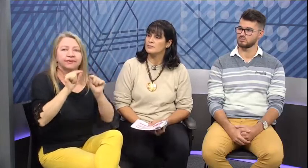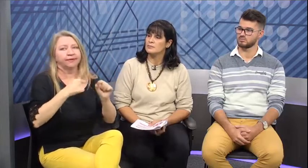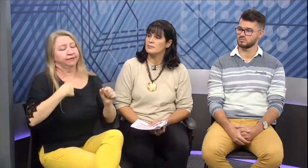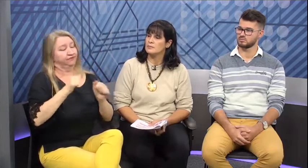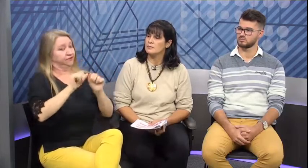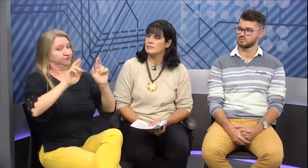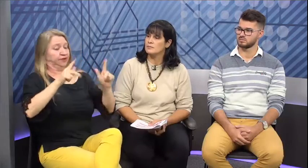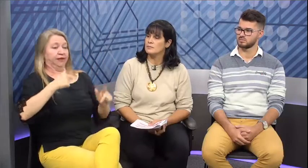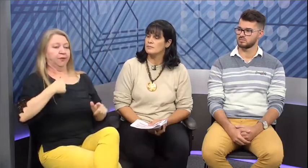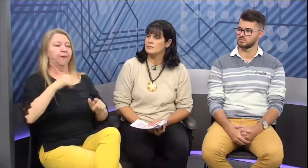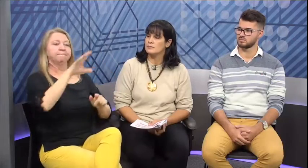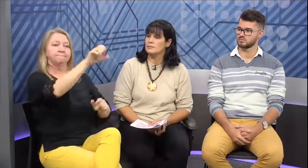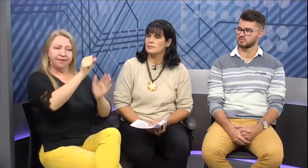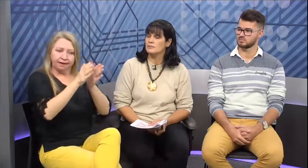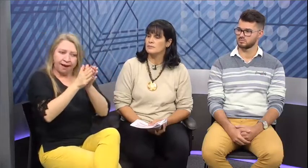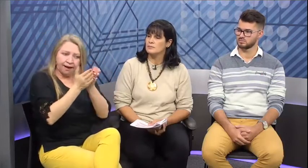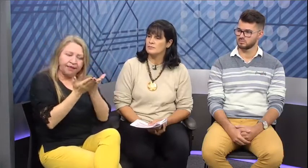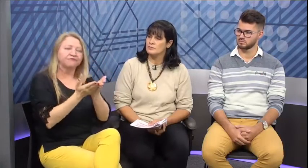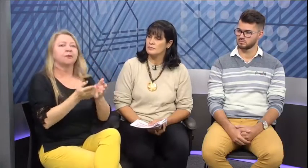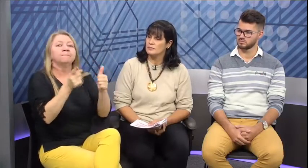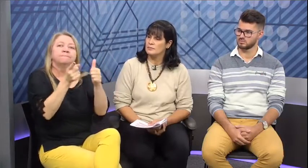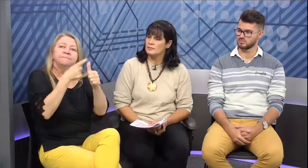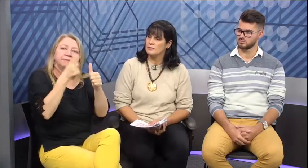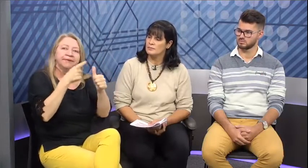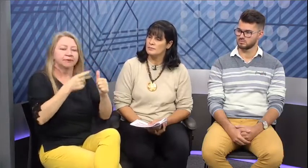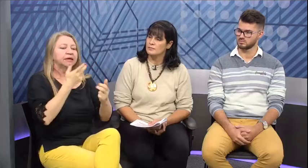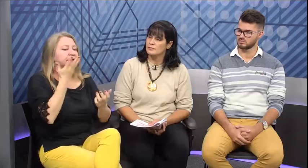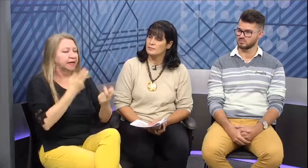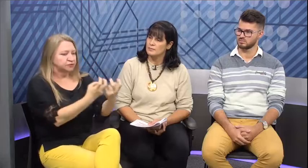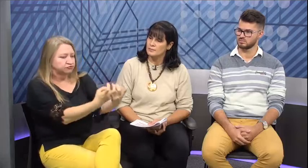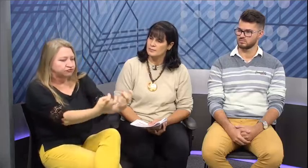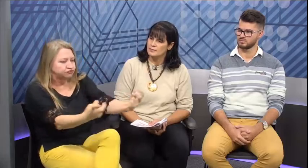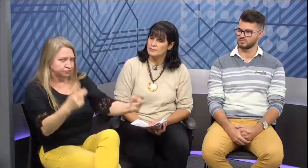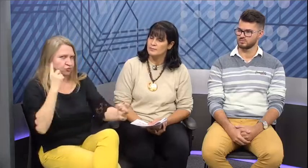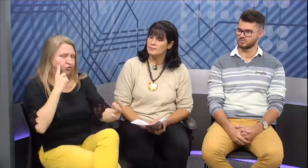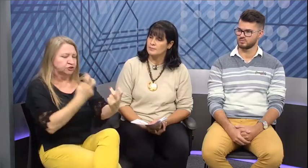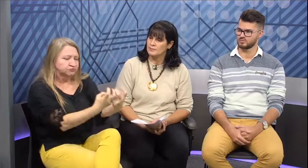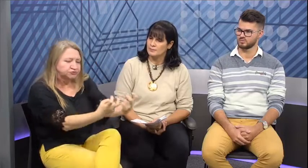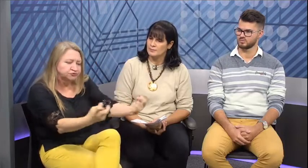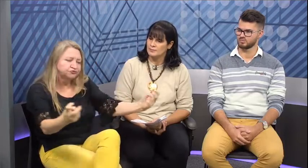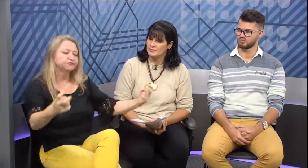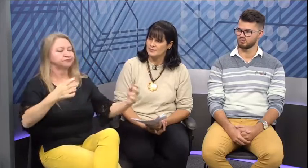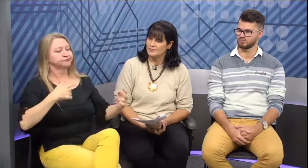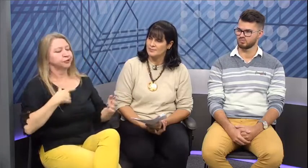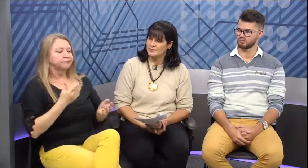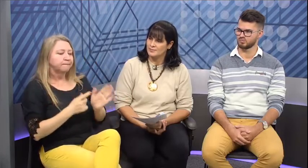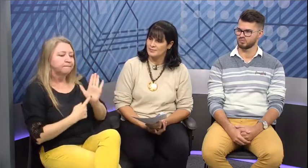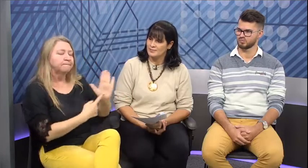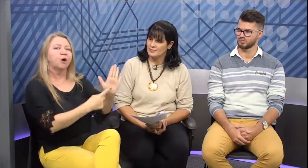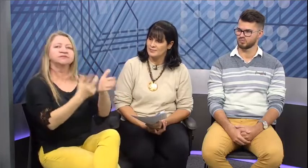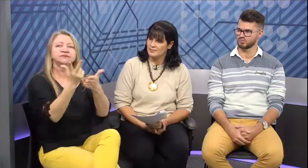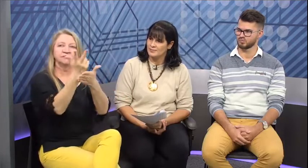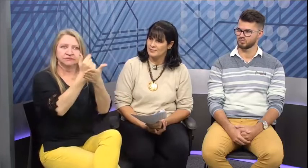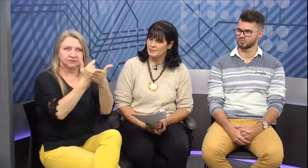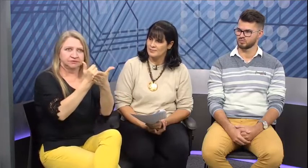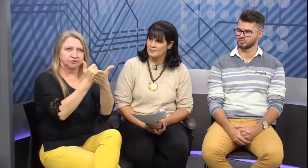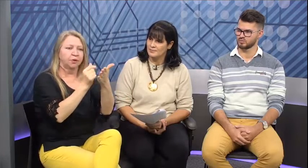histórias. Mas aí, o que eu fazia? Eu pegava o primeiro livro, aí eu colocava as crianças sentadas em